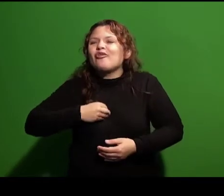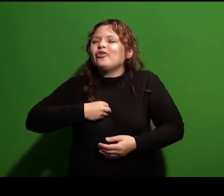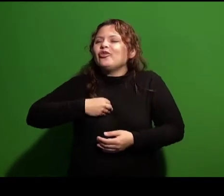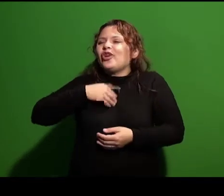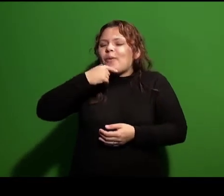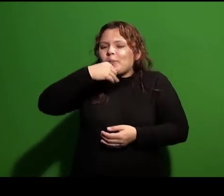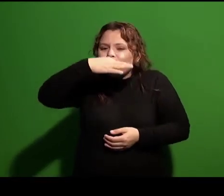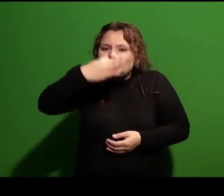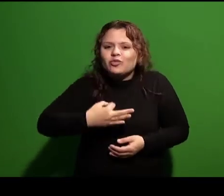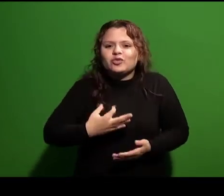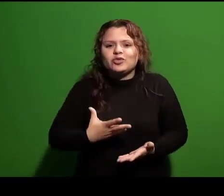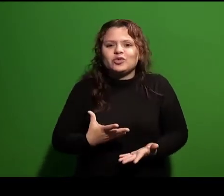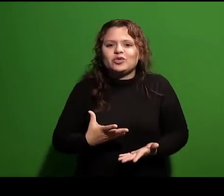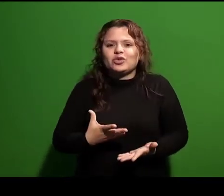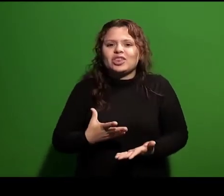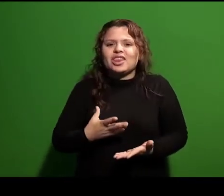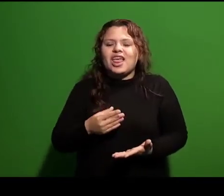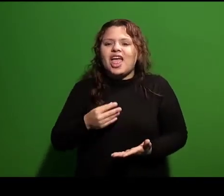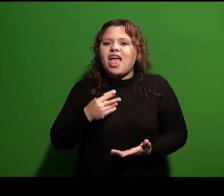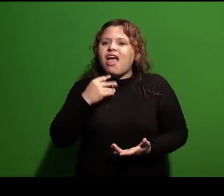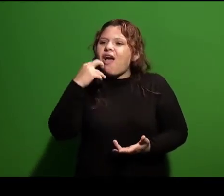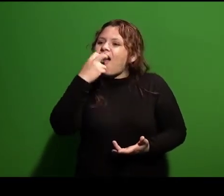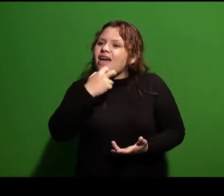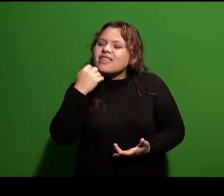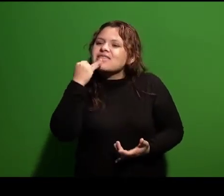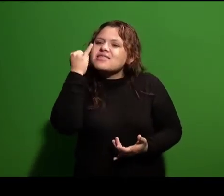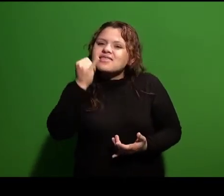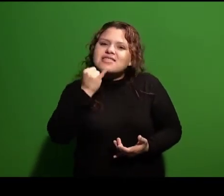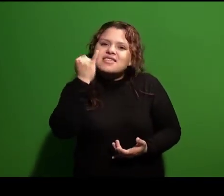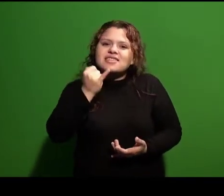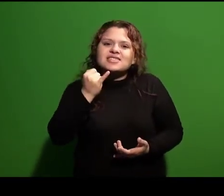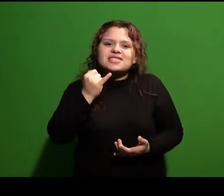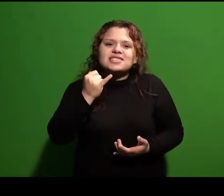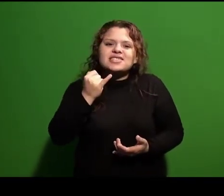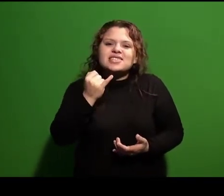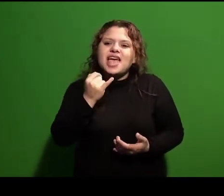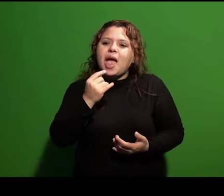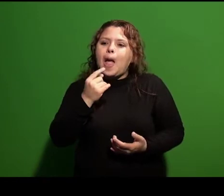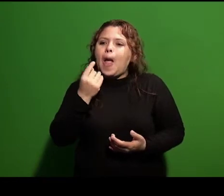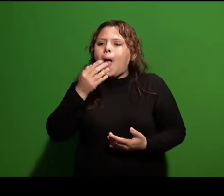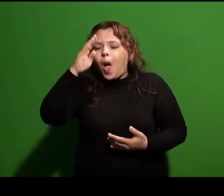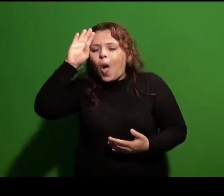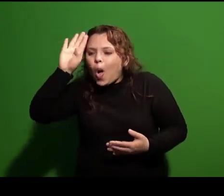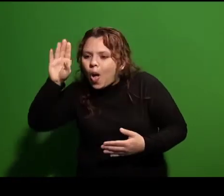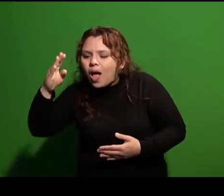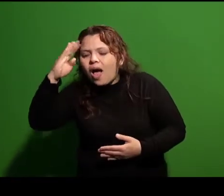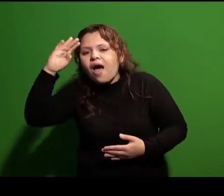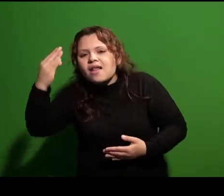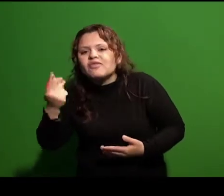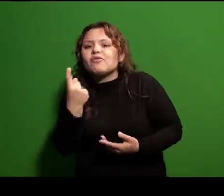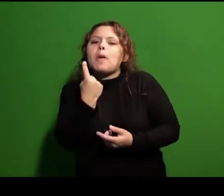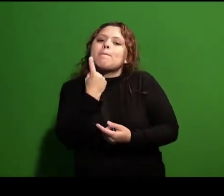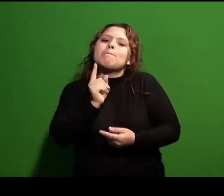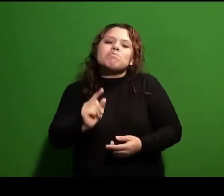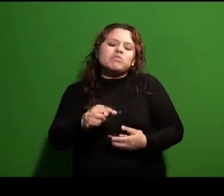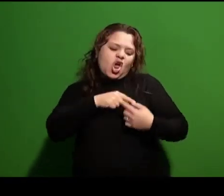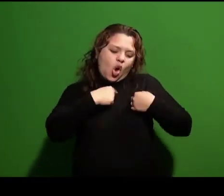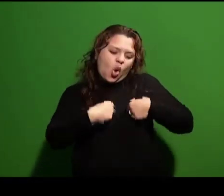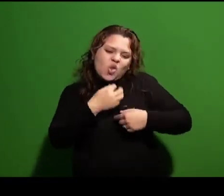sus días que de labios me honran, mas su corazón está lejos de mí. Mateo